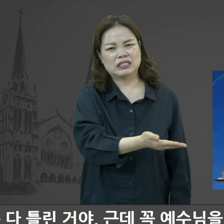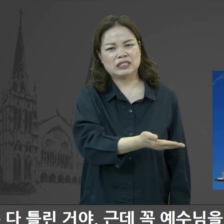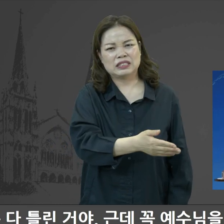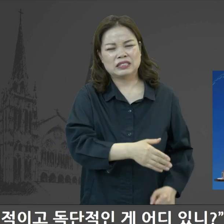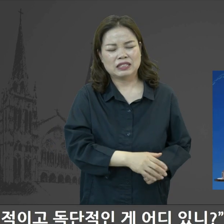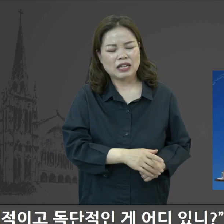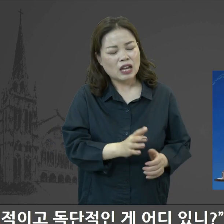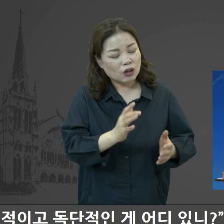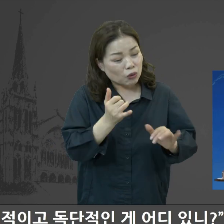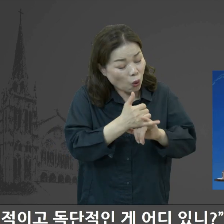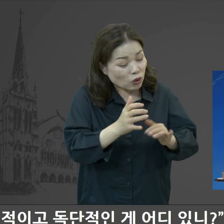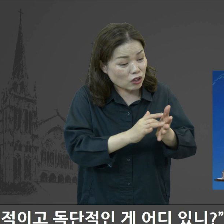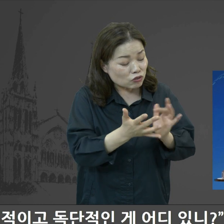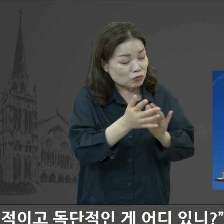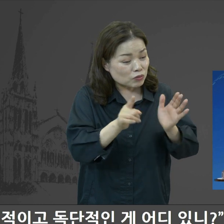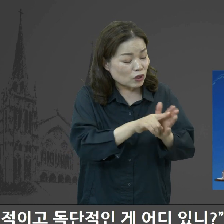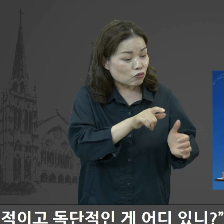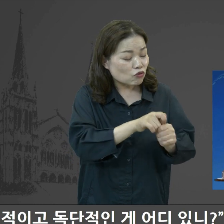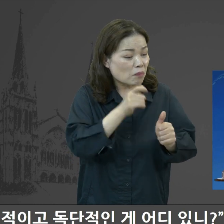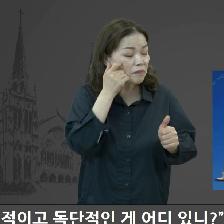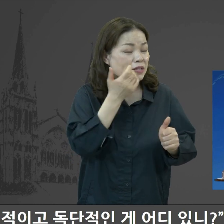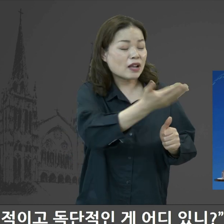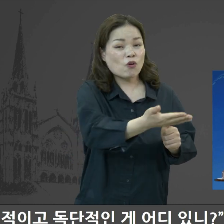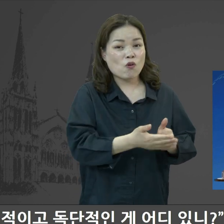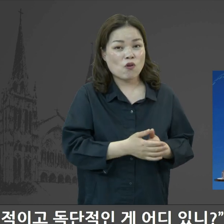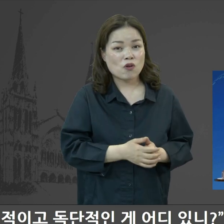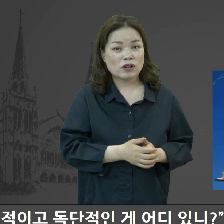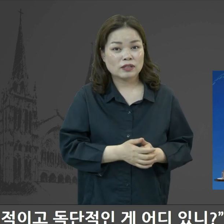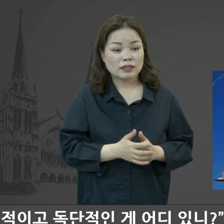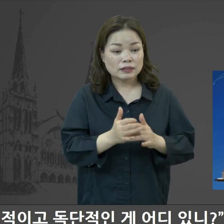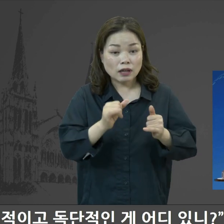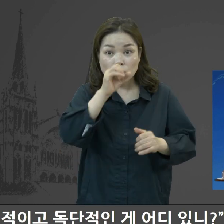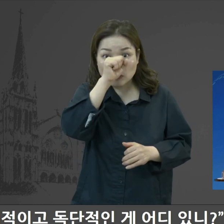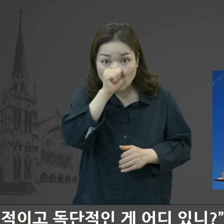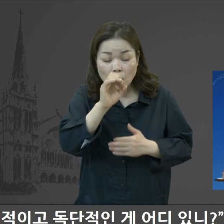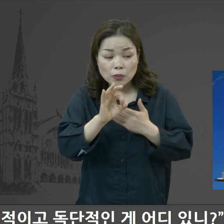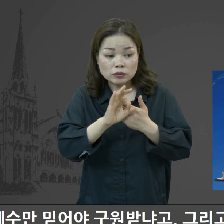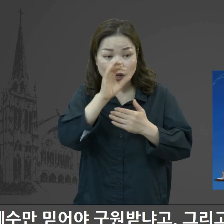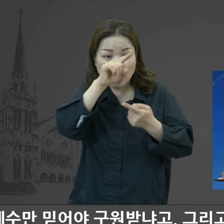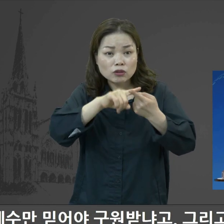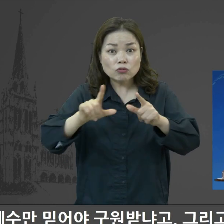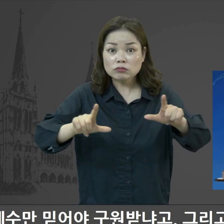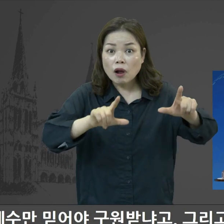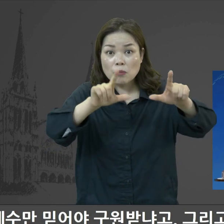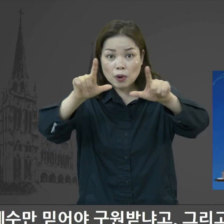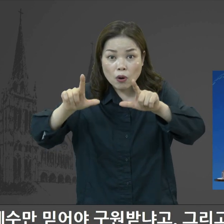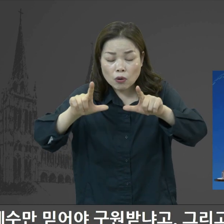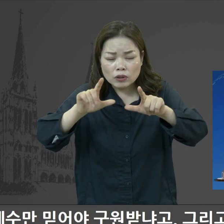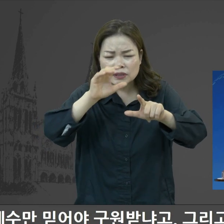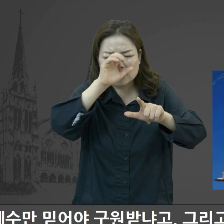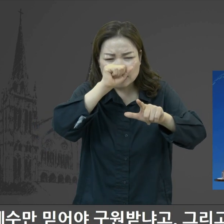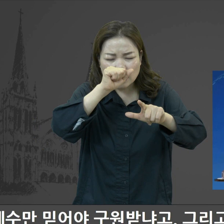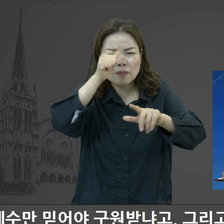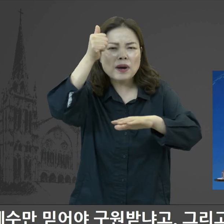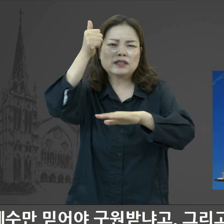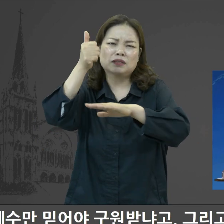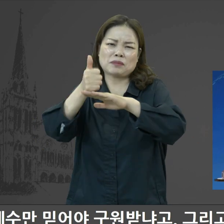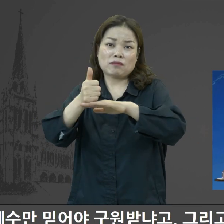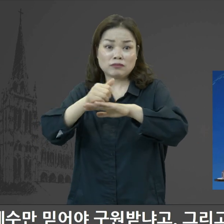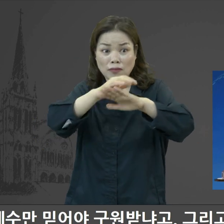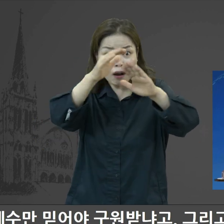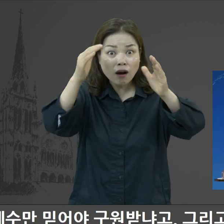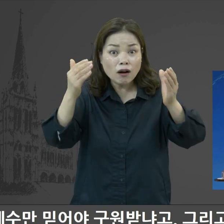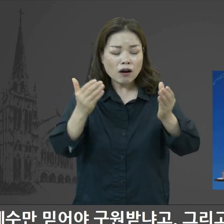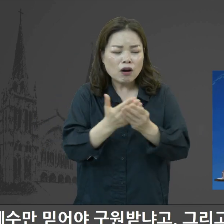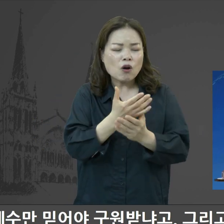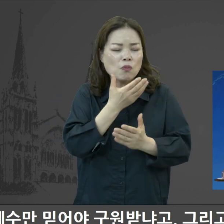왜 꼭 예수만 믿어야 구원받냐고. 그리고 사람이 착하면 착한 대로 살다 보면 그 착한 끝에 다